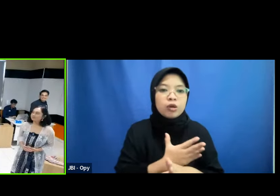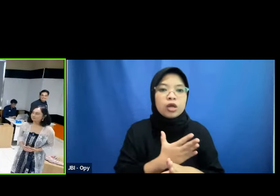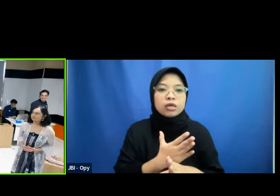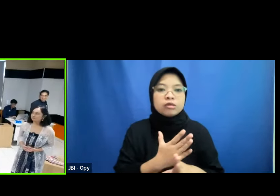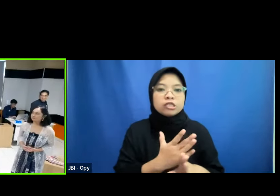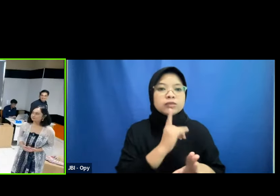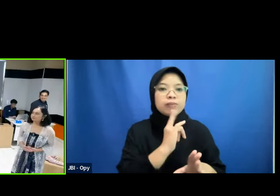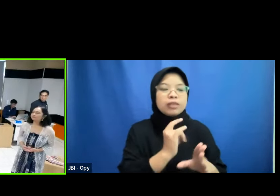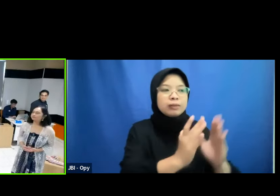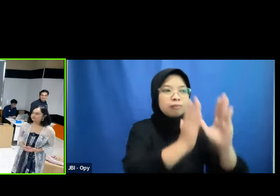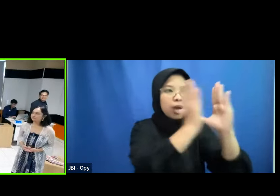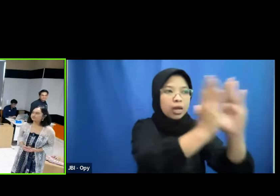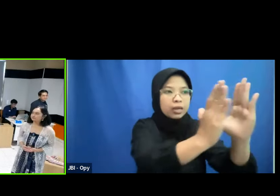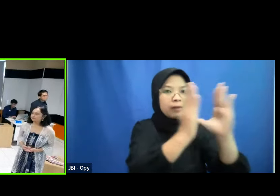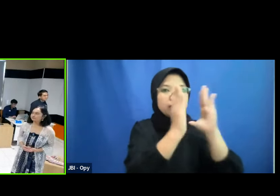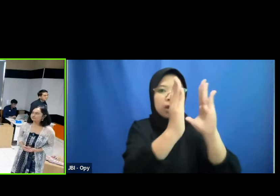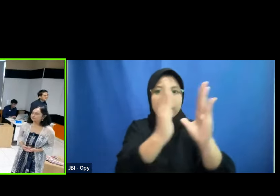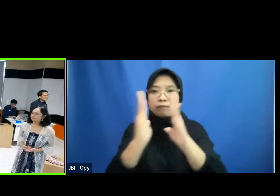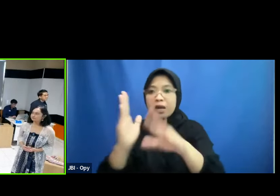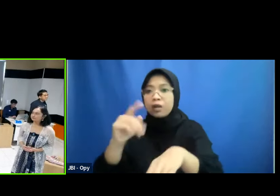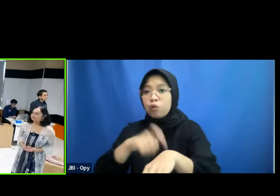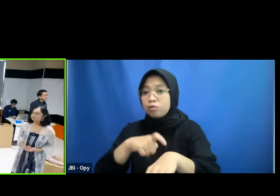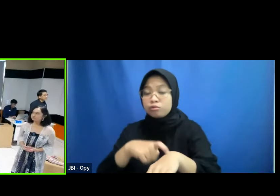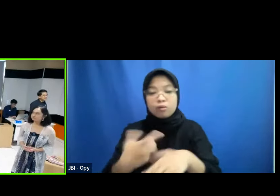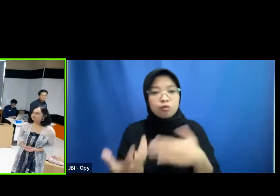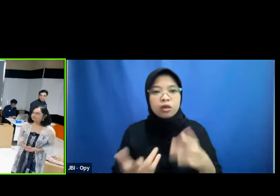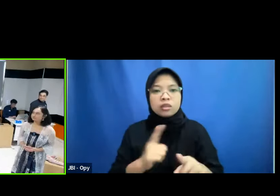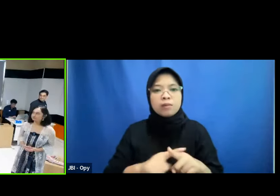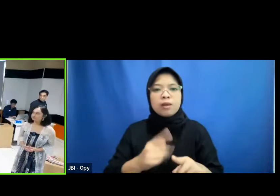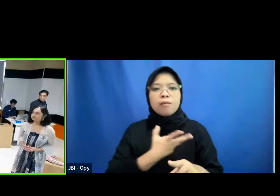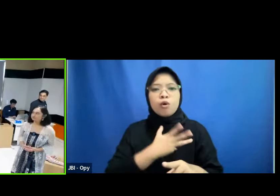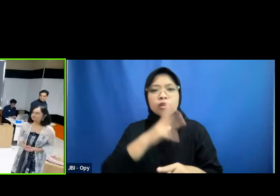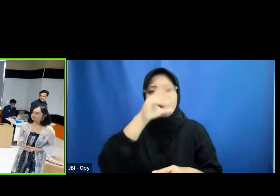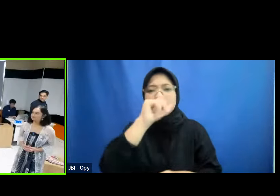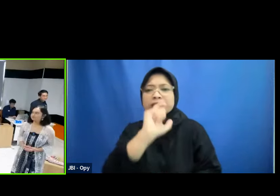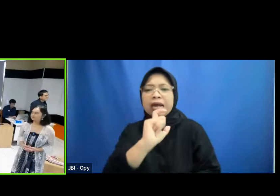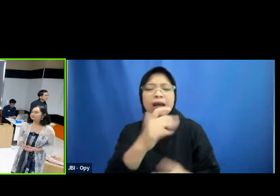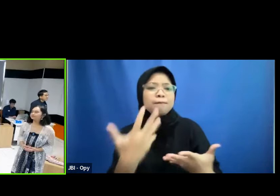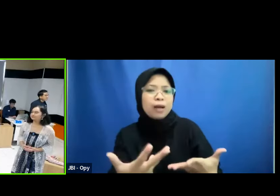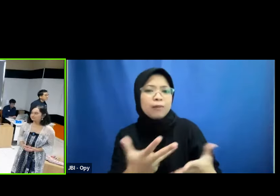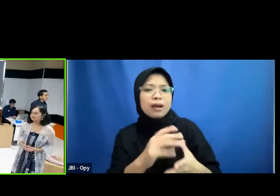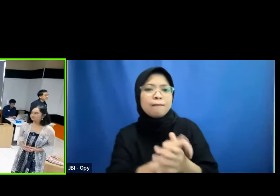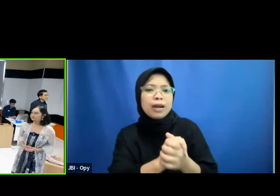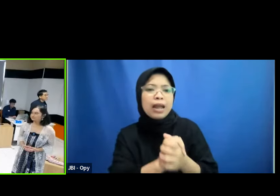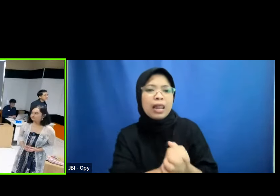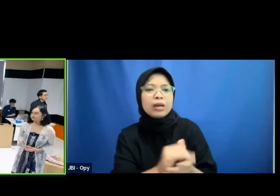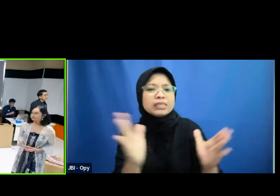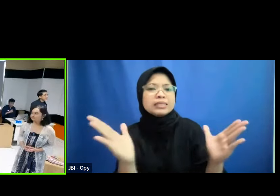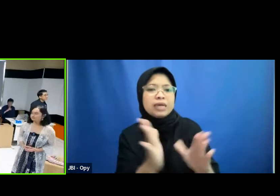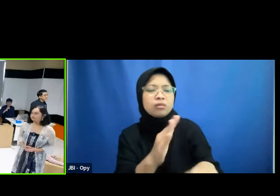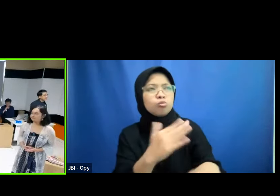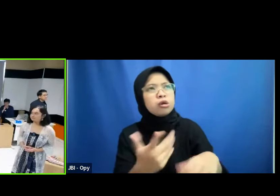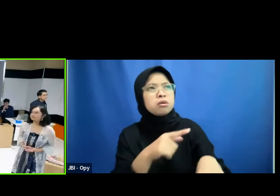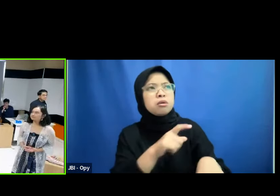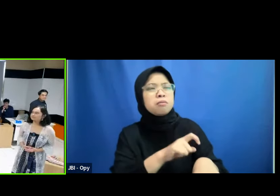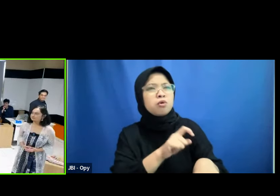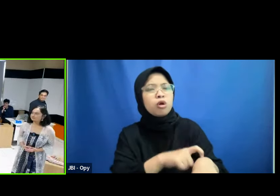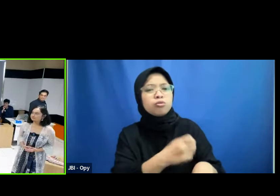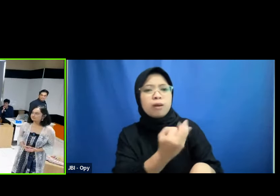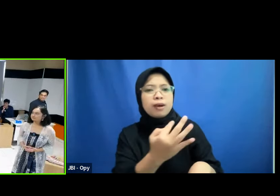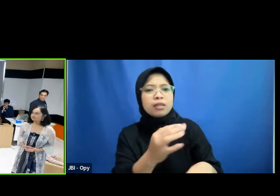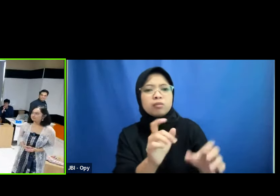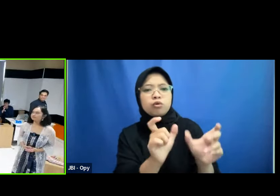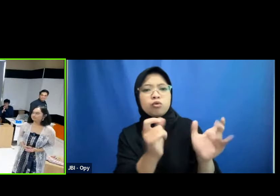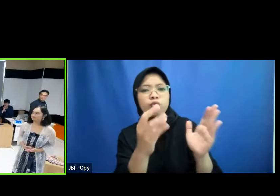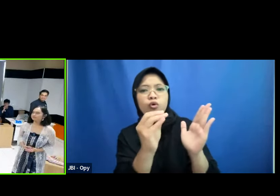pembagian gitu tapi aku spesifically mungkin pengin tahu tips and trick di introduction berapa menit atau berapa kata atau kontennya apa